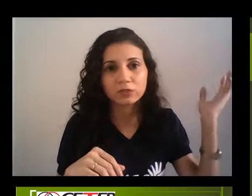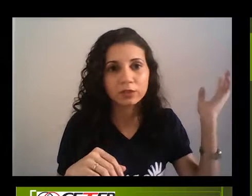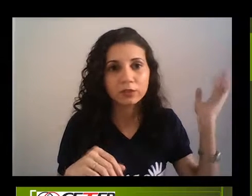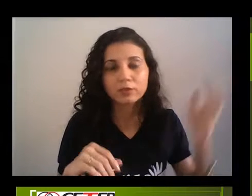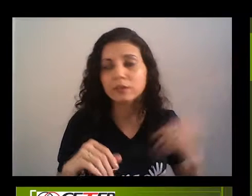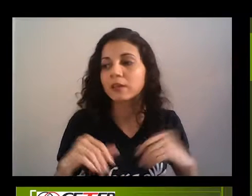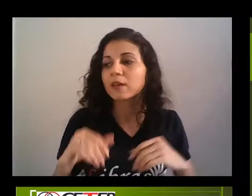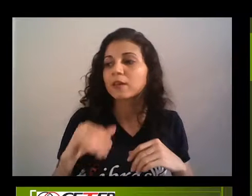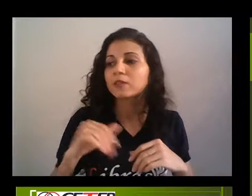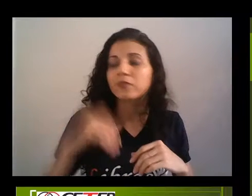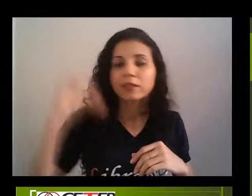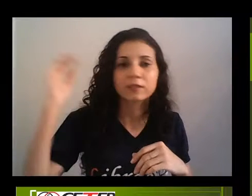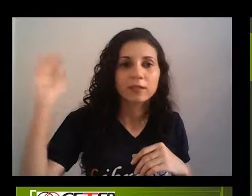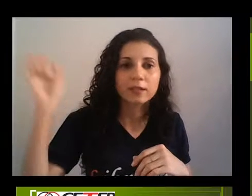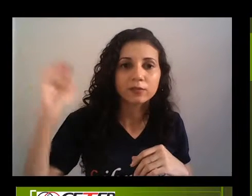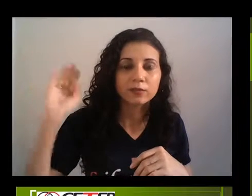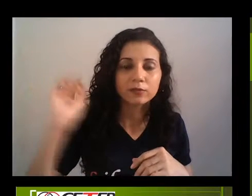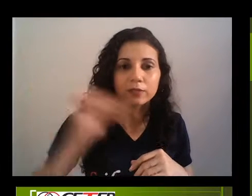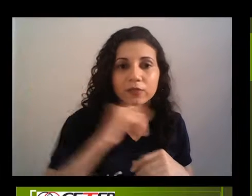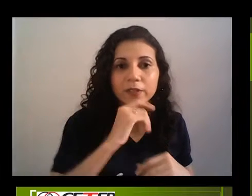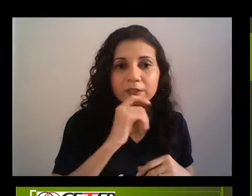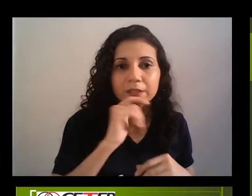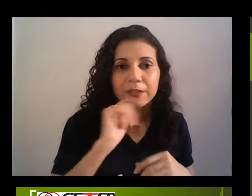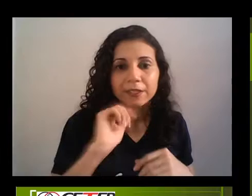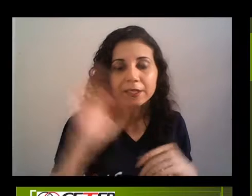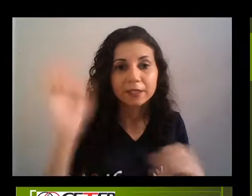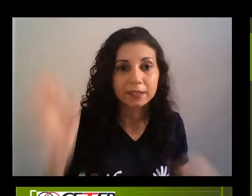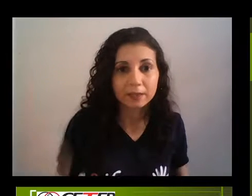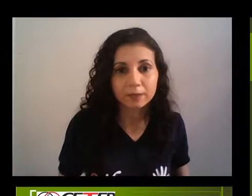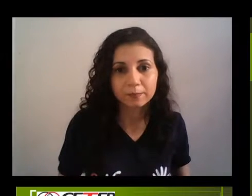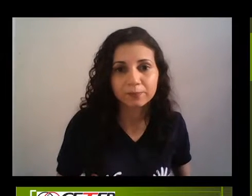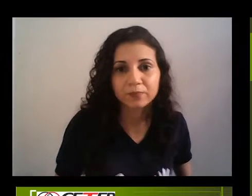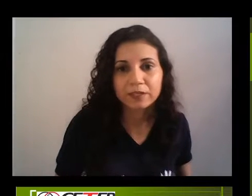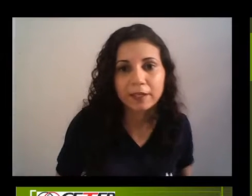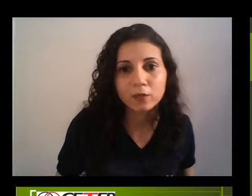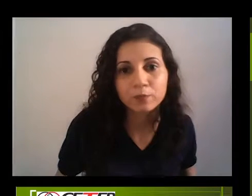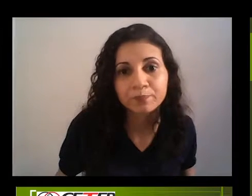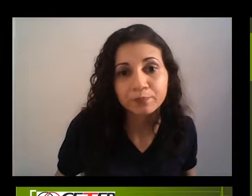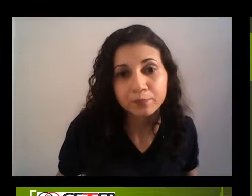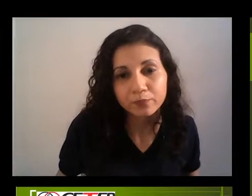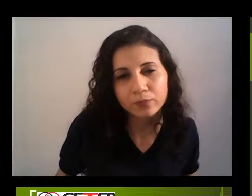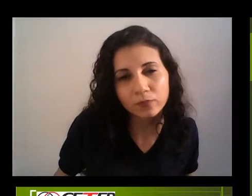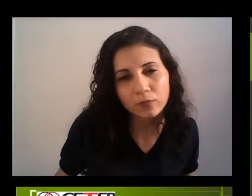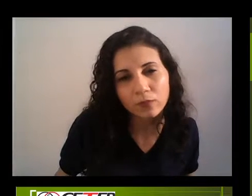Estados Unidos, diferentes lá da França e etc, certo?